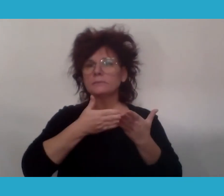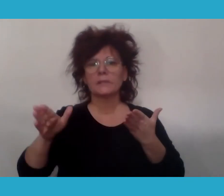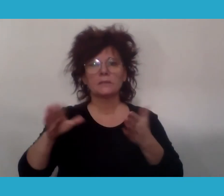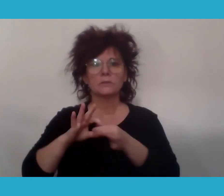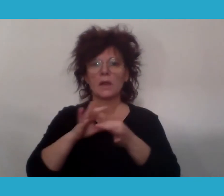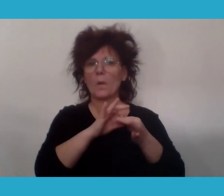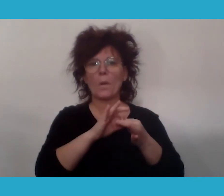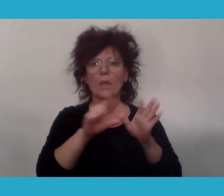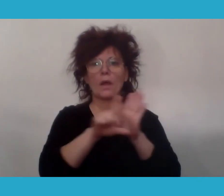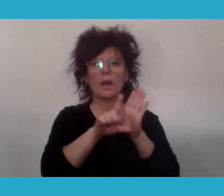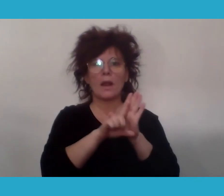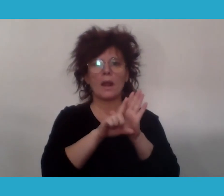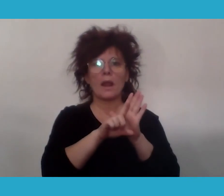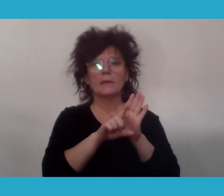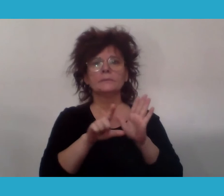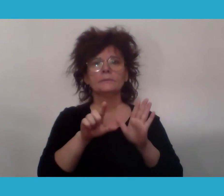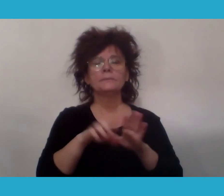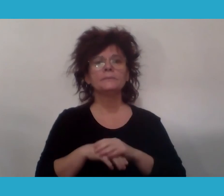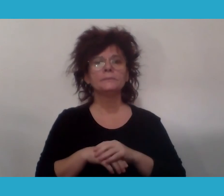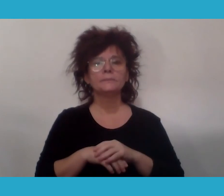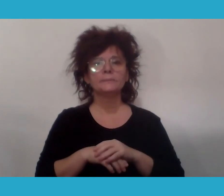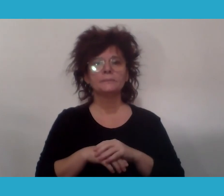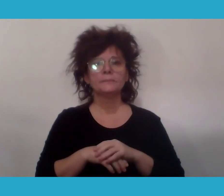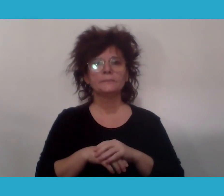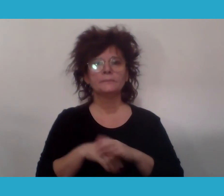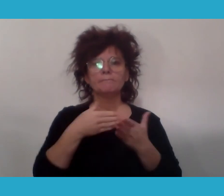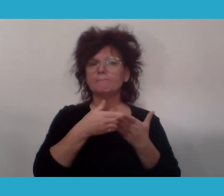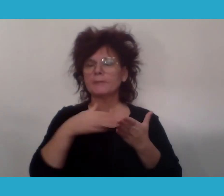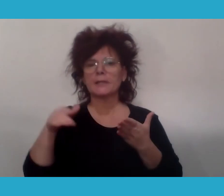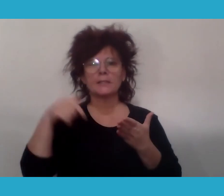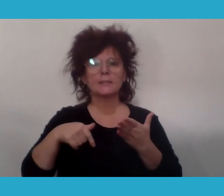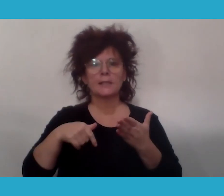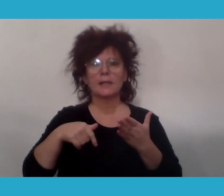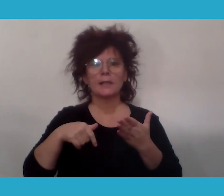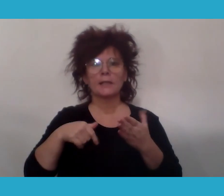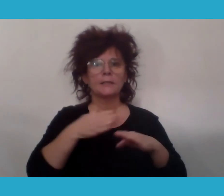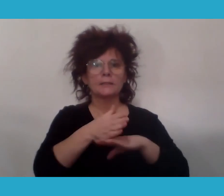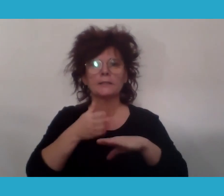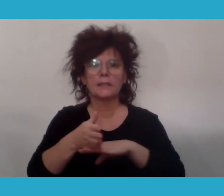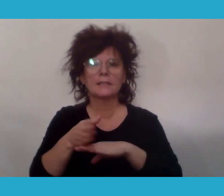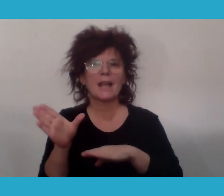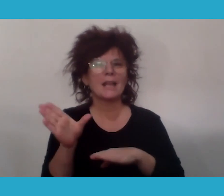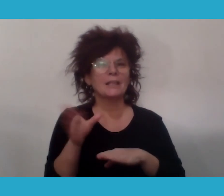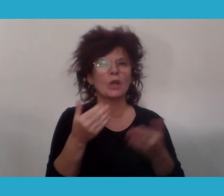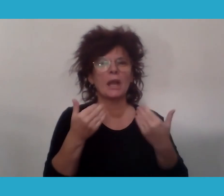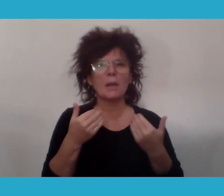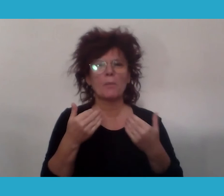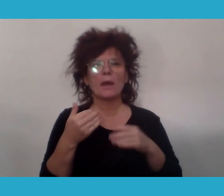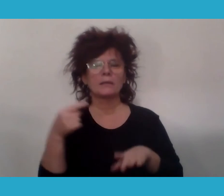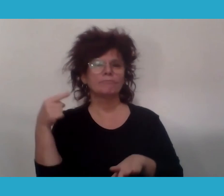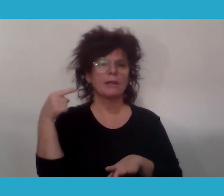en conformidad con el artículo 17 de la Ley 10.208. Rechaza profundamente esta traza y todas las posibles trazas hacia el